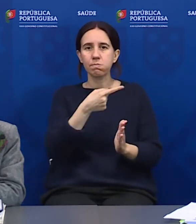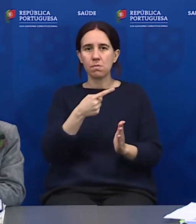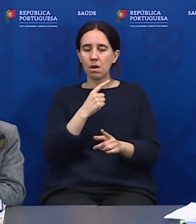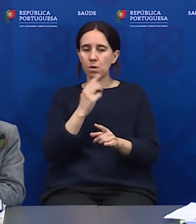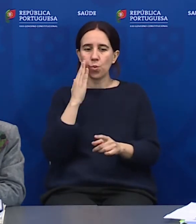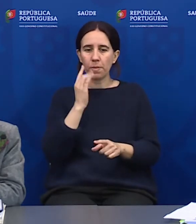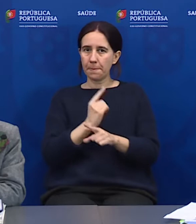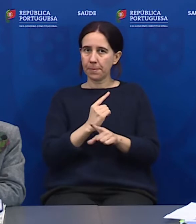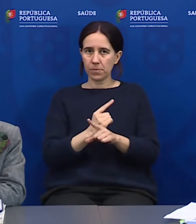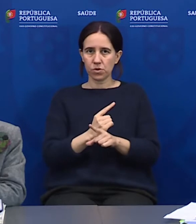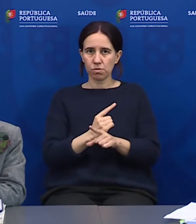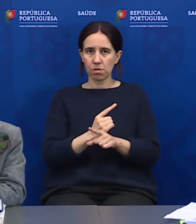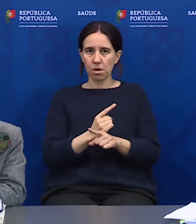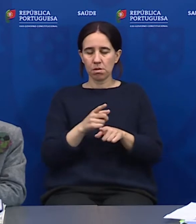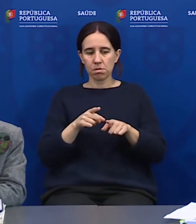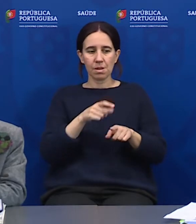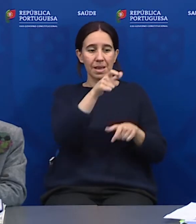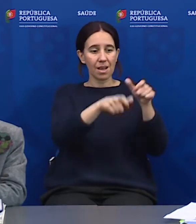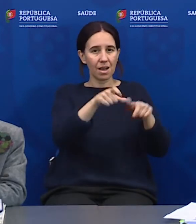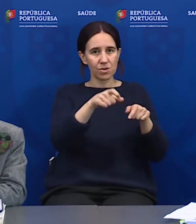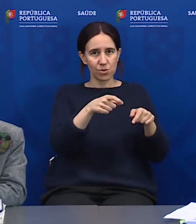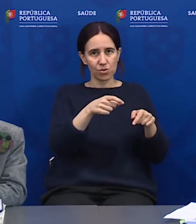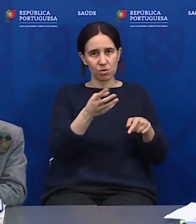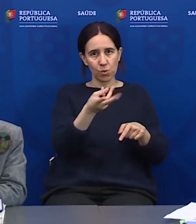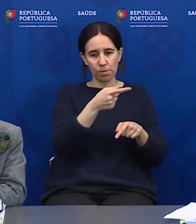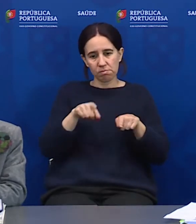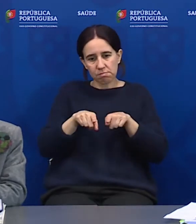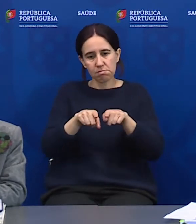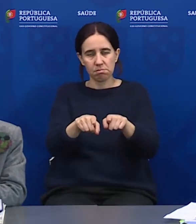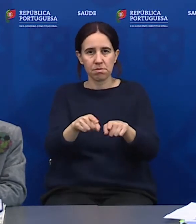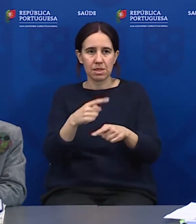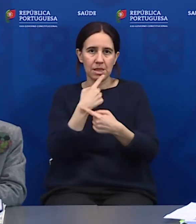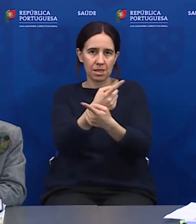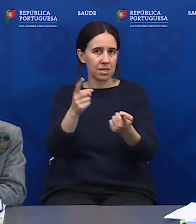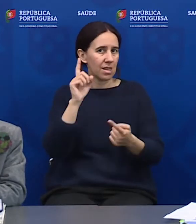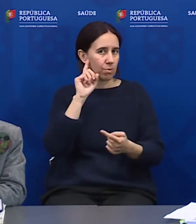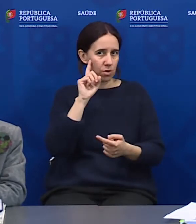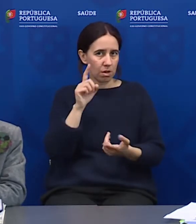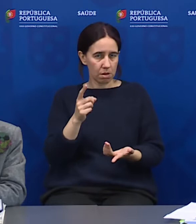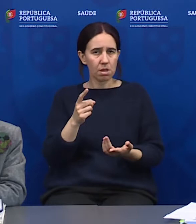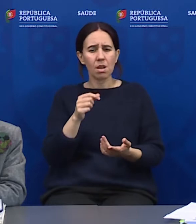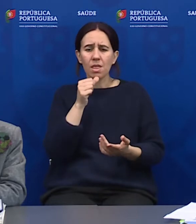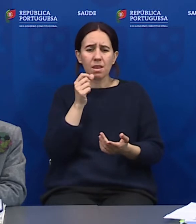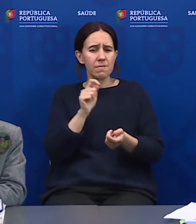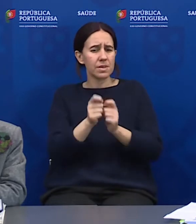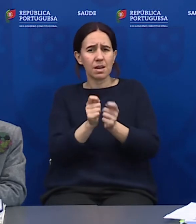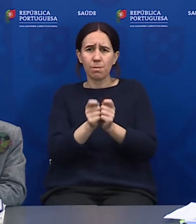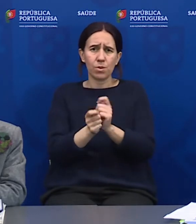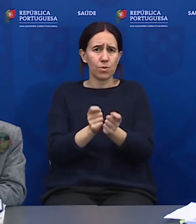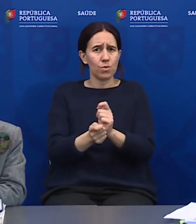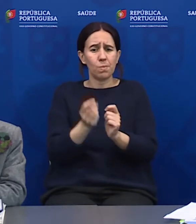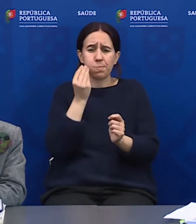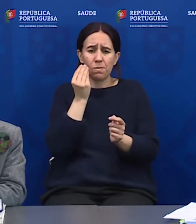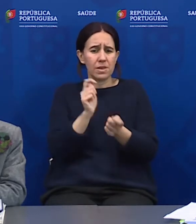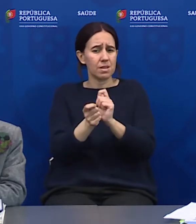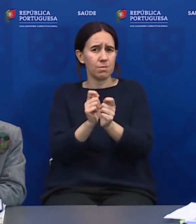mantido e acompanhado o número de casos. É importante que se diga isto. E são sempre dinâmicos, têm acompanhado o